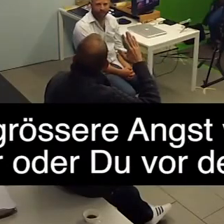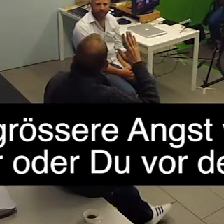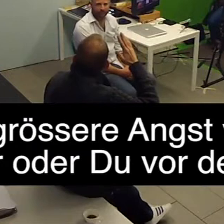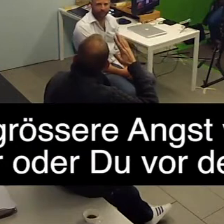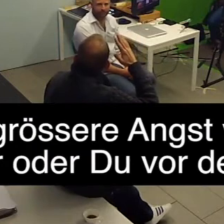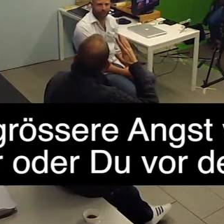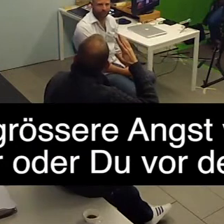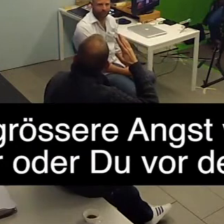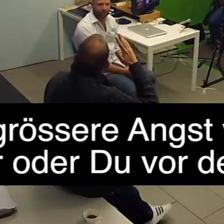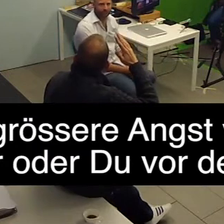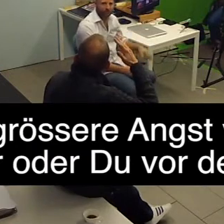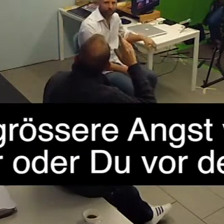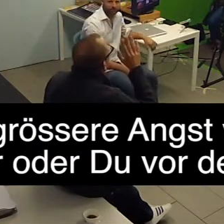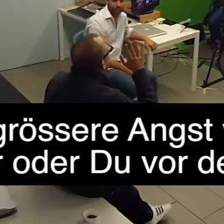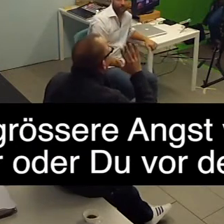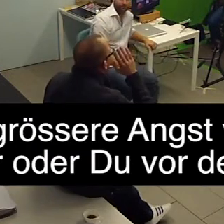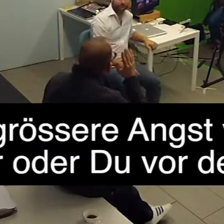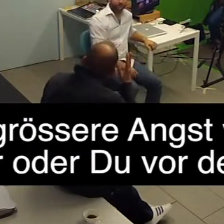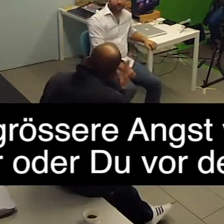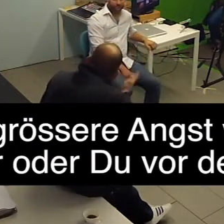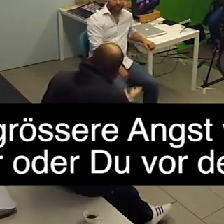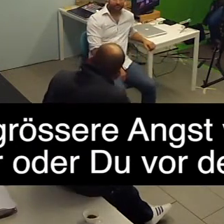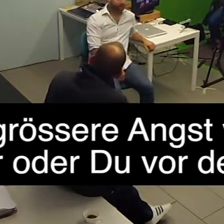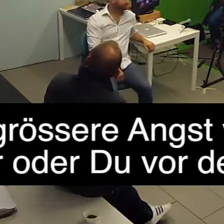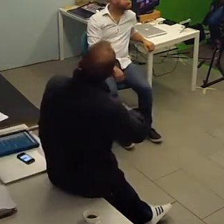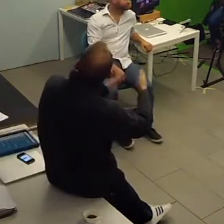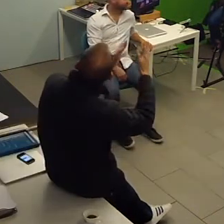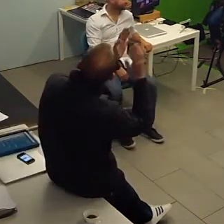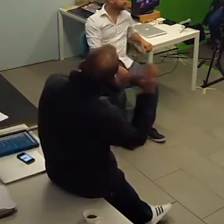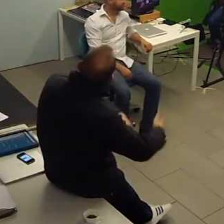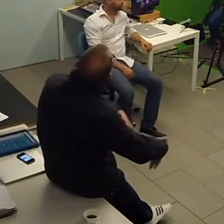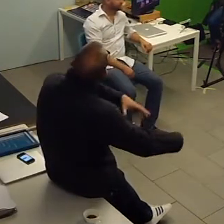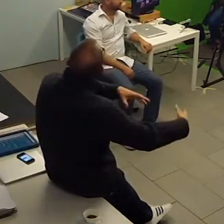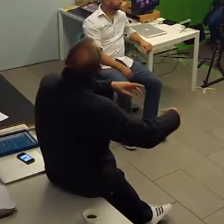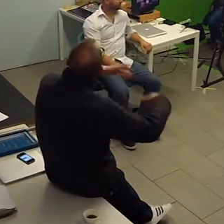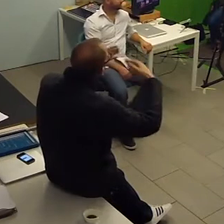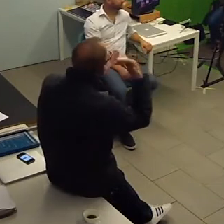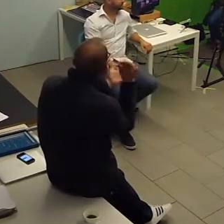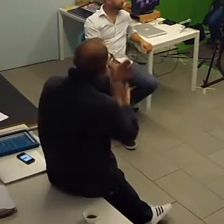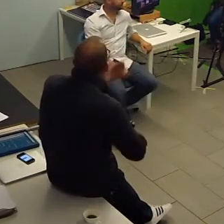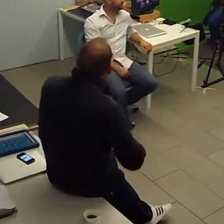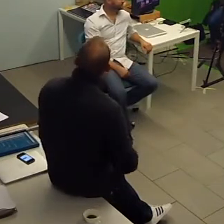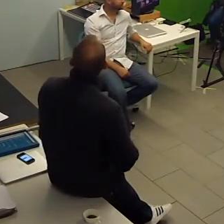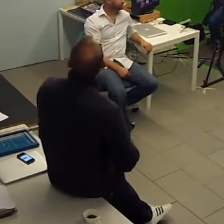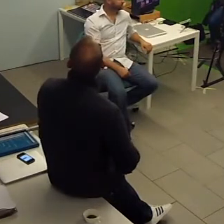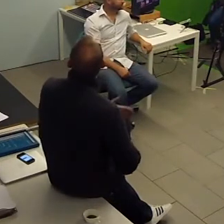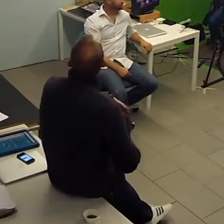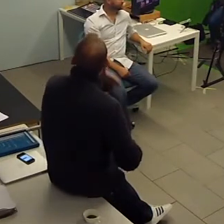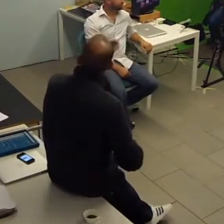Wer hat. Für wen ist es schwieriger? Kunden, also wer hat die größere Angst vor wem? Kunden